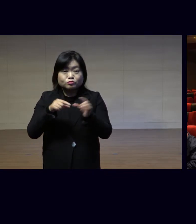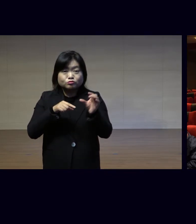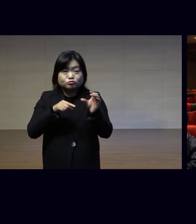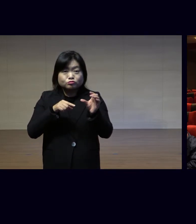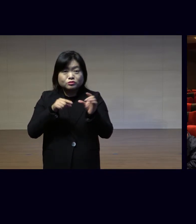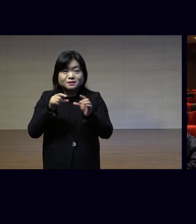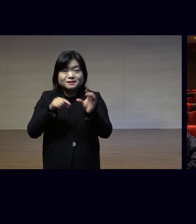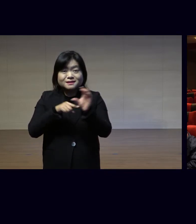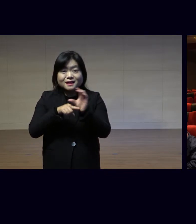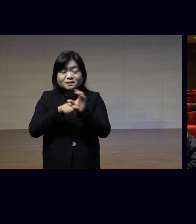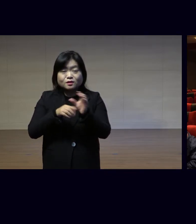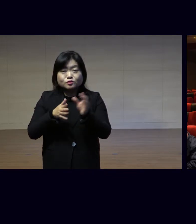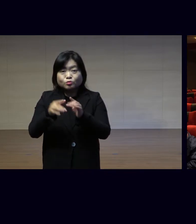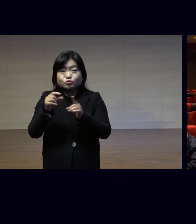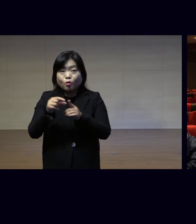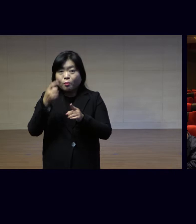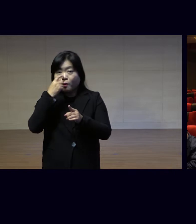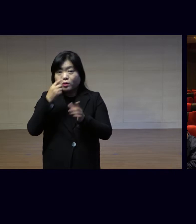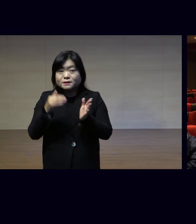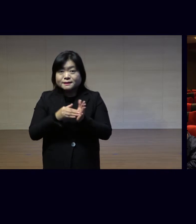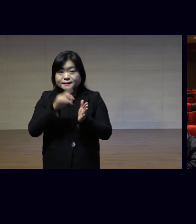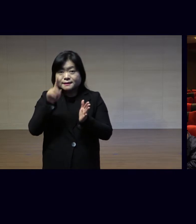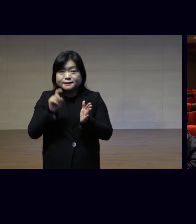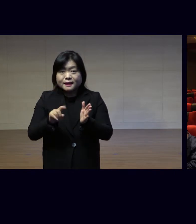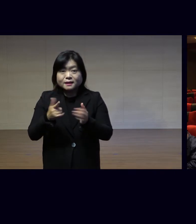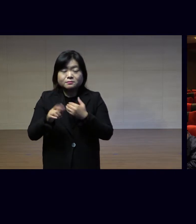그 발작 자체가